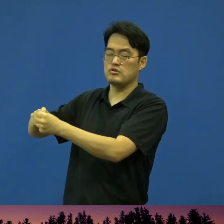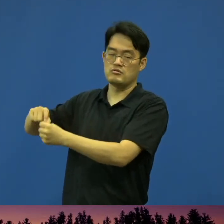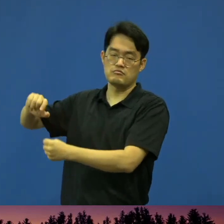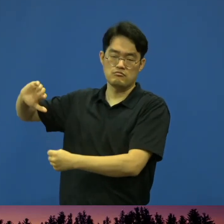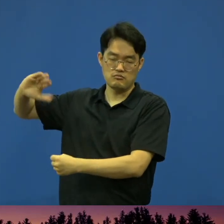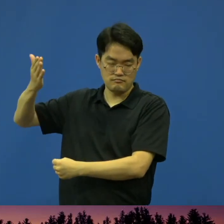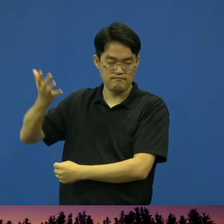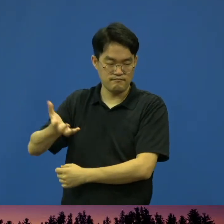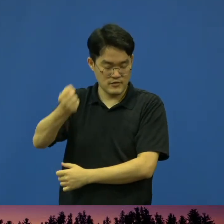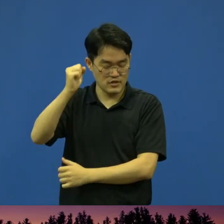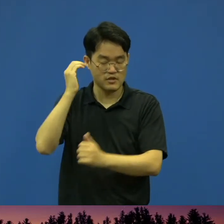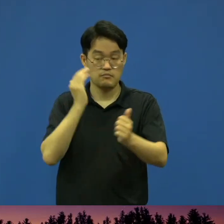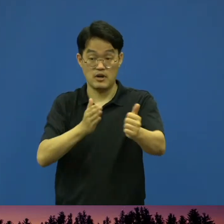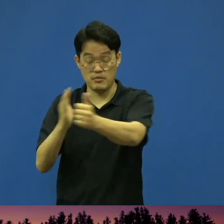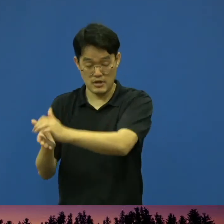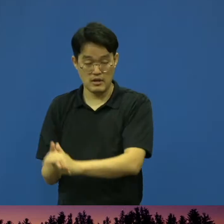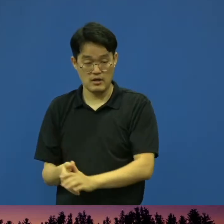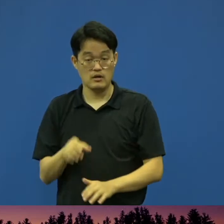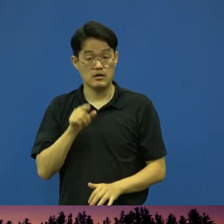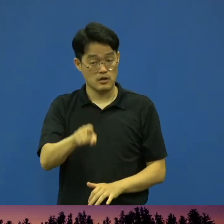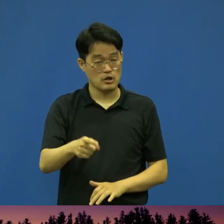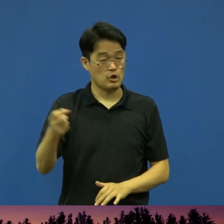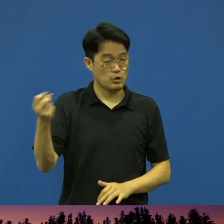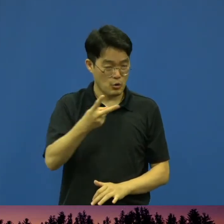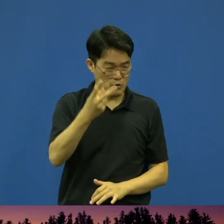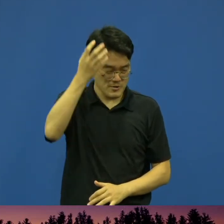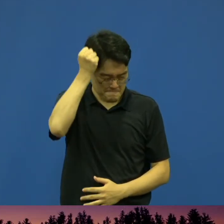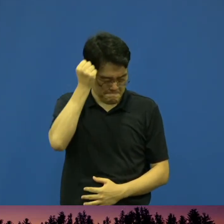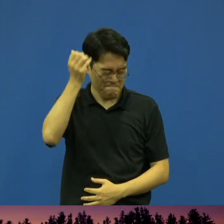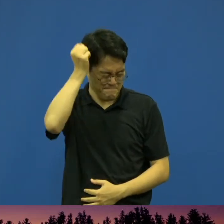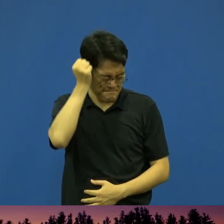우리는 그것을 점검하고 또 점검해야 합니다.